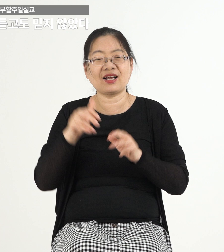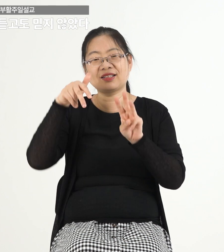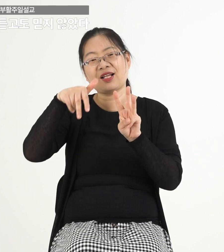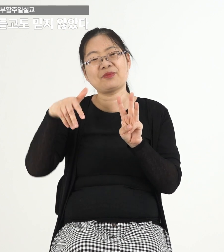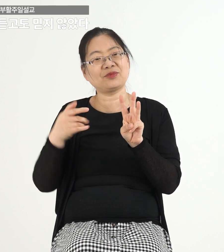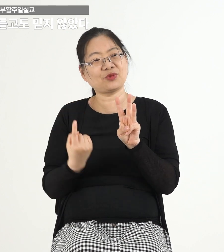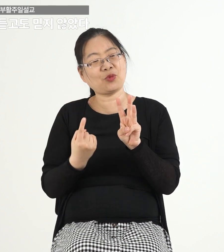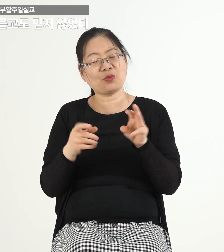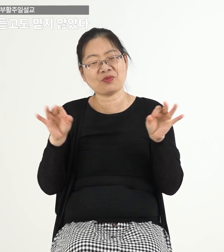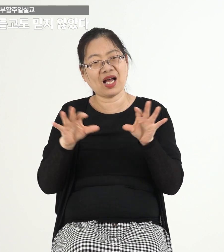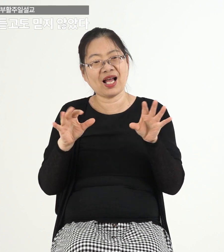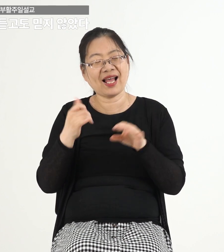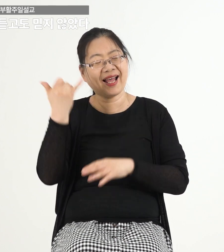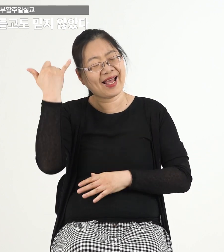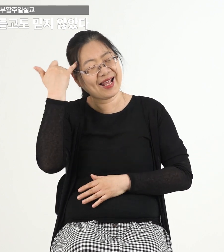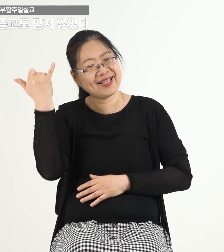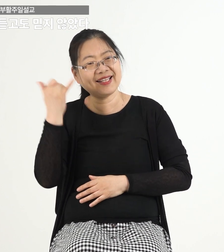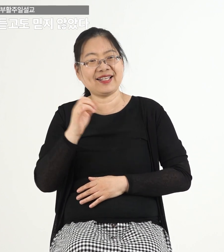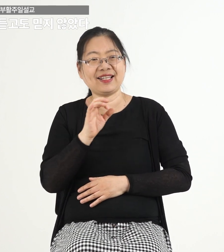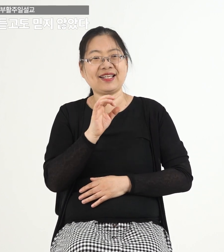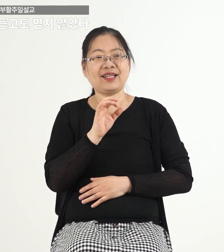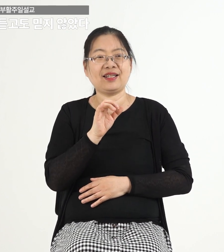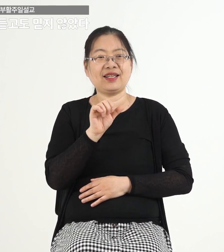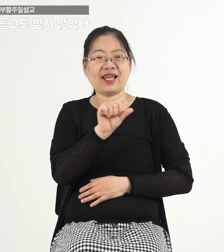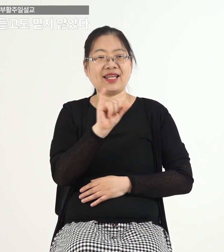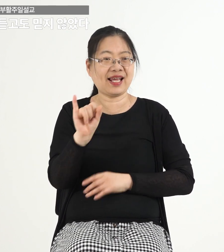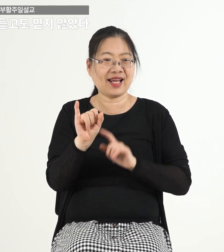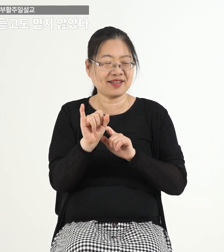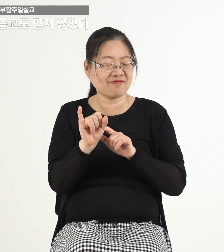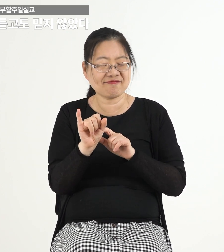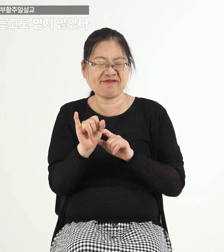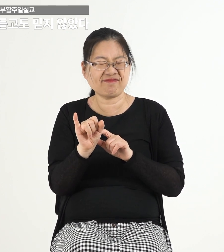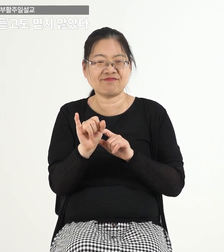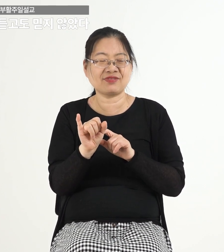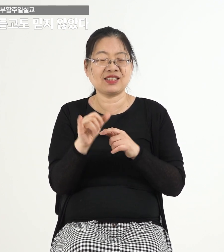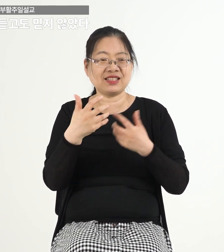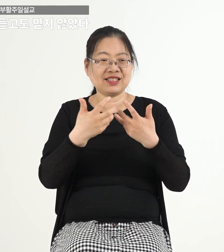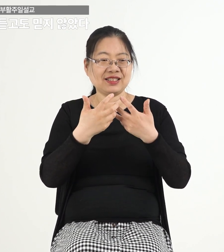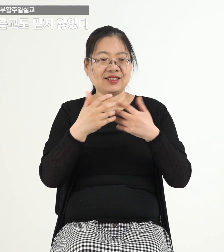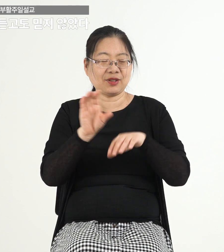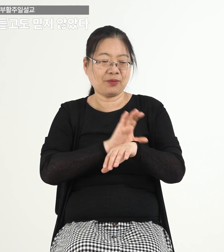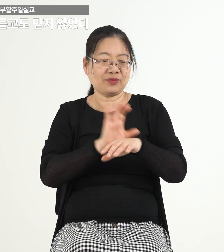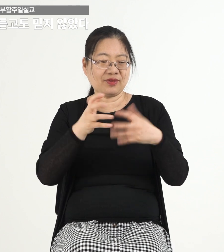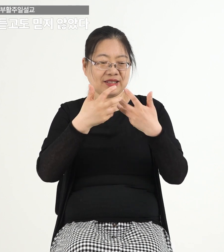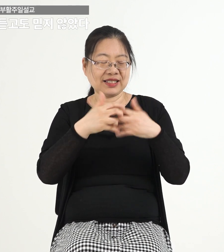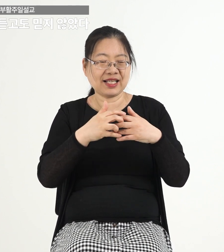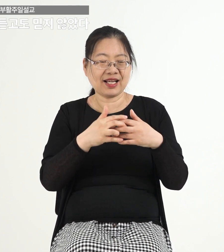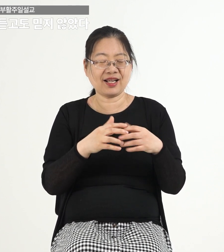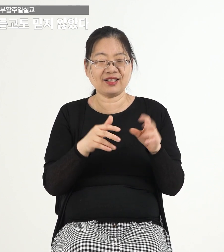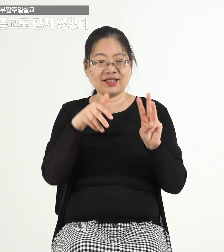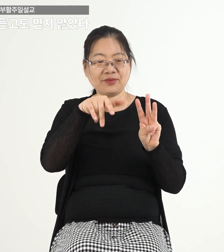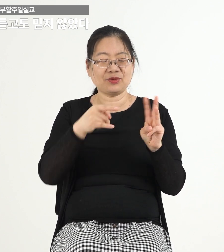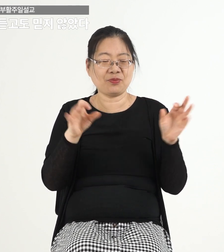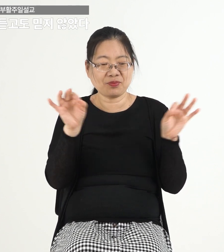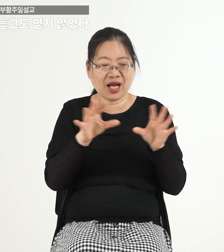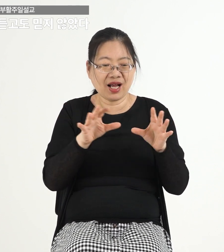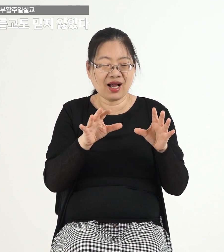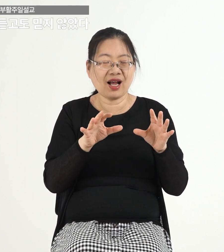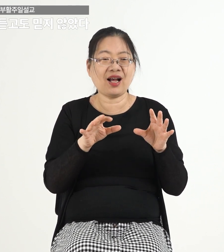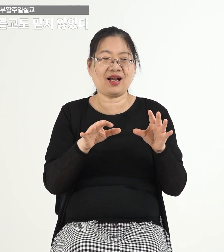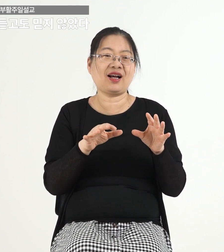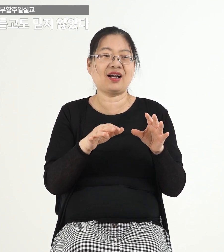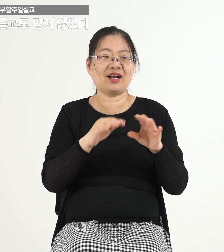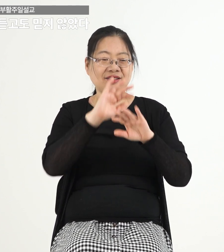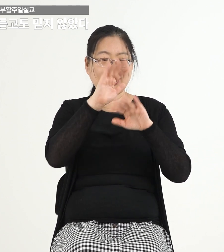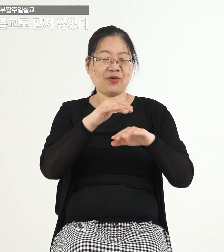3초 안 걸려요. 쫙 나와요. 이런 세상이 되고 말았으니 앞으로 사람들은 더